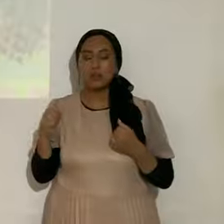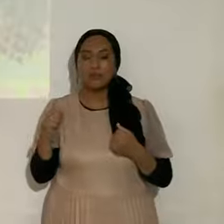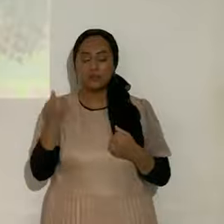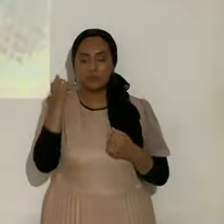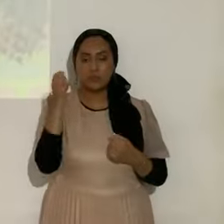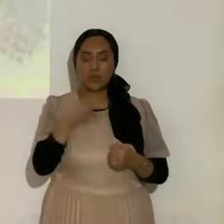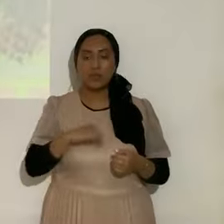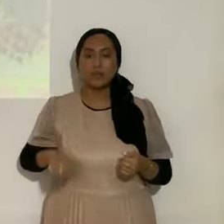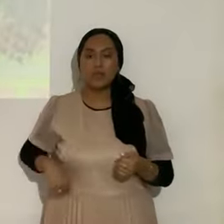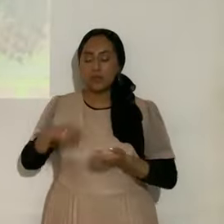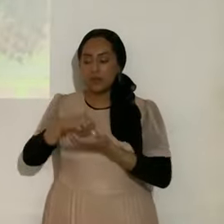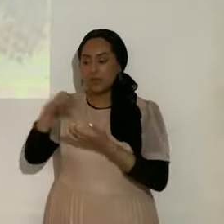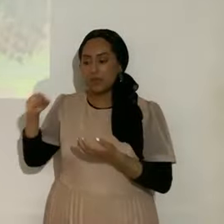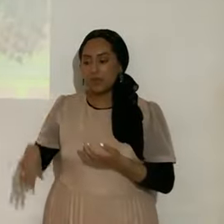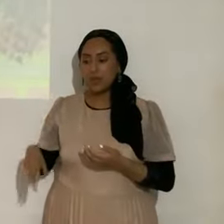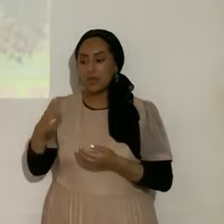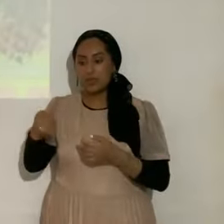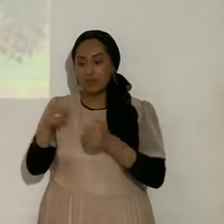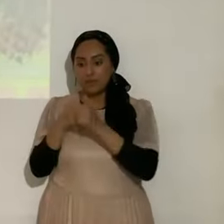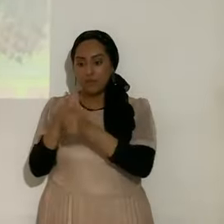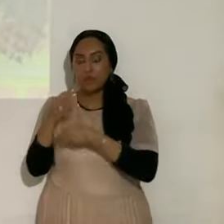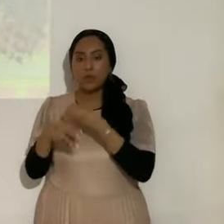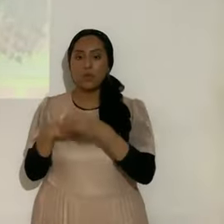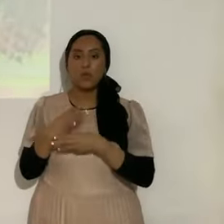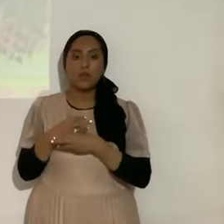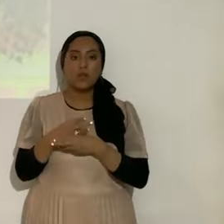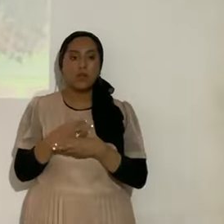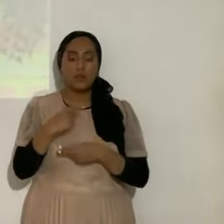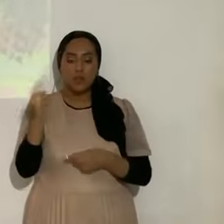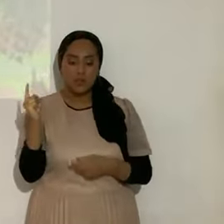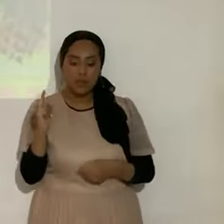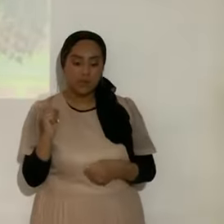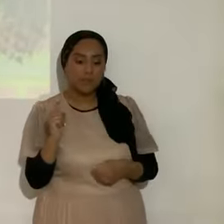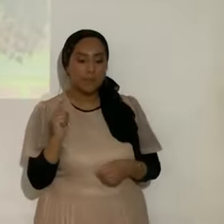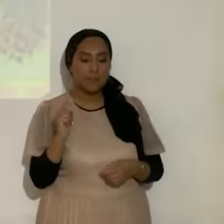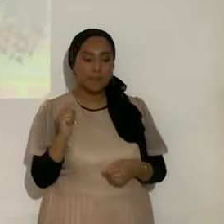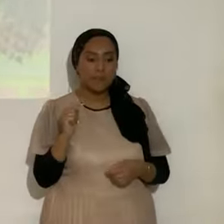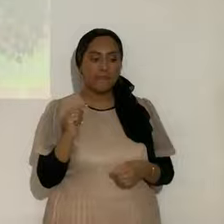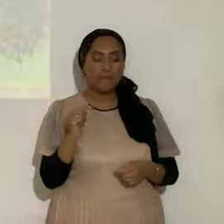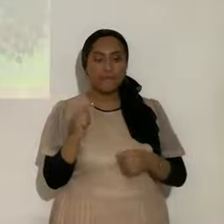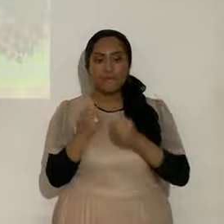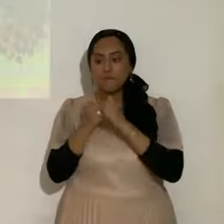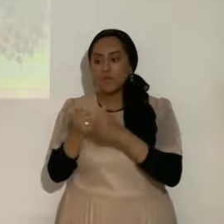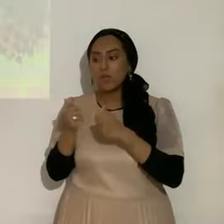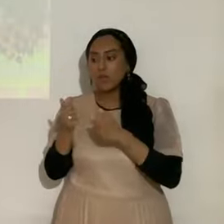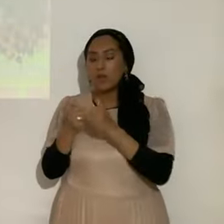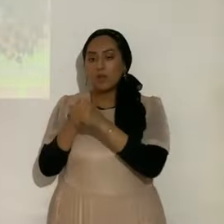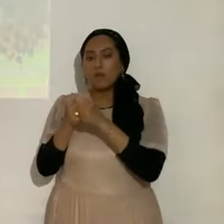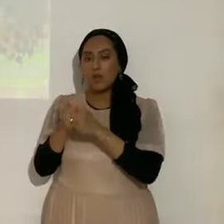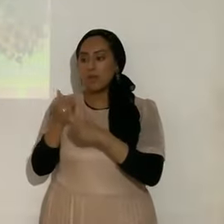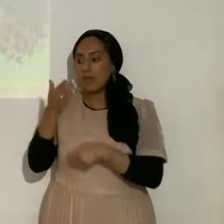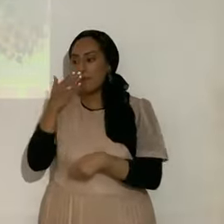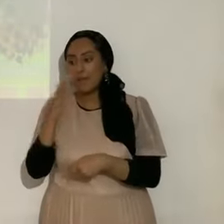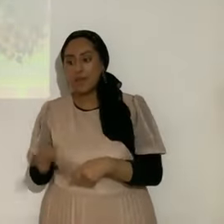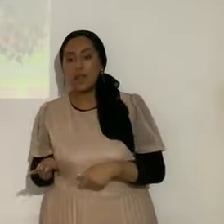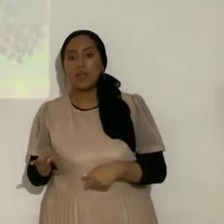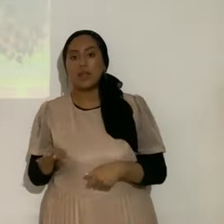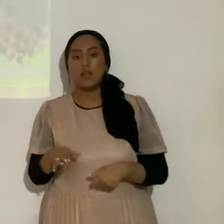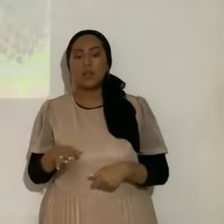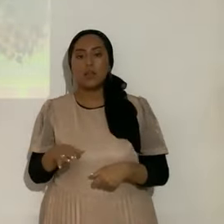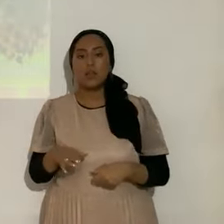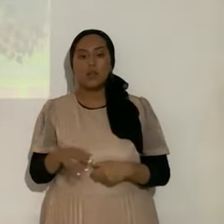le reprenda. Porque siguen las cosas del mundo. Siguen el Yeser Hará, la creación a hacer el mal, y los